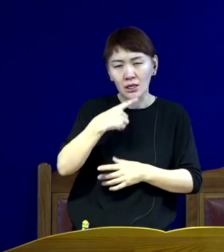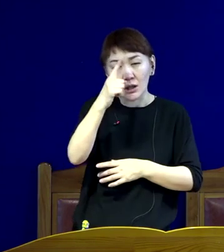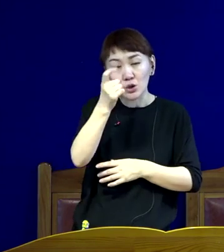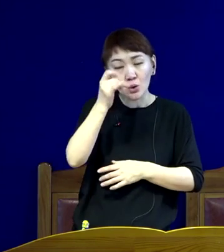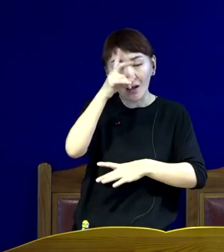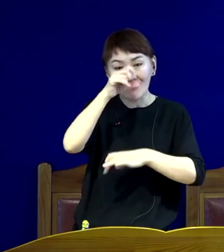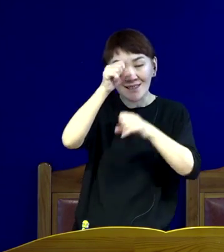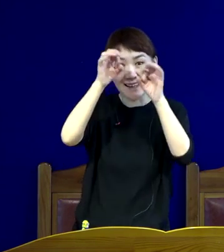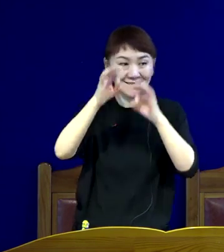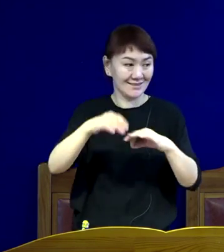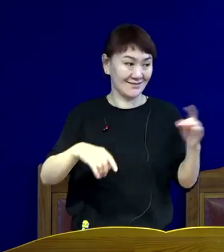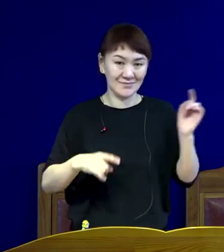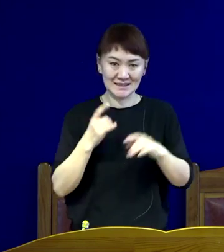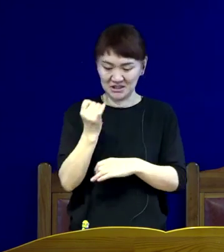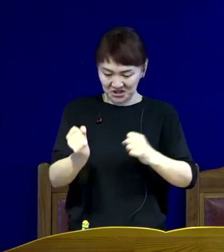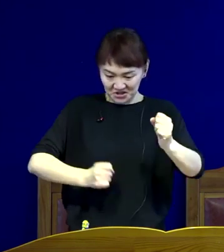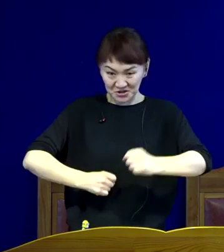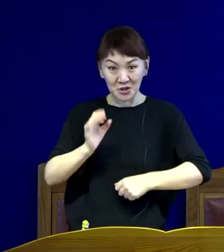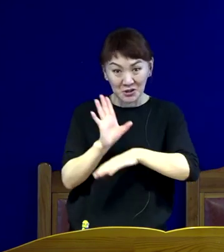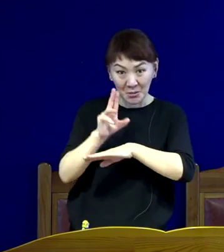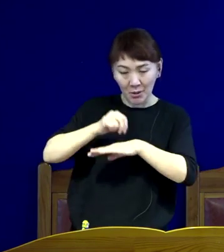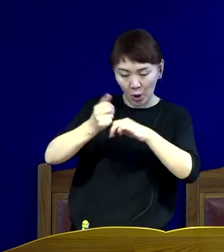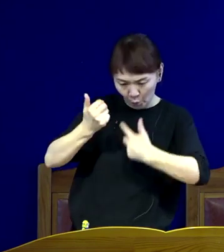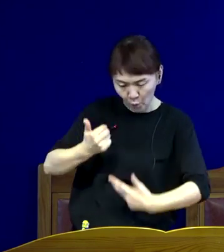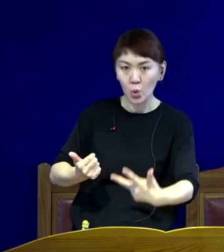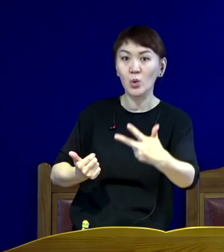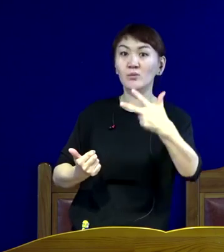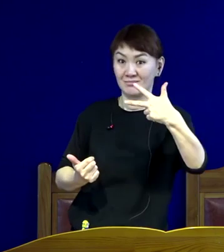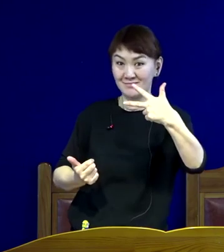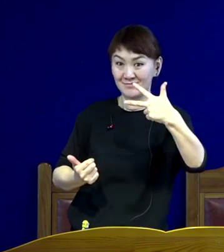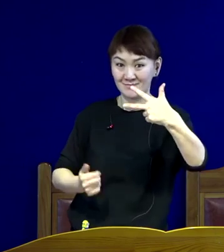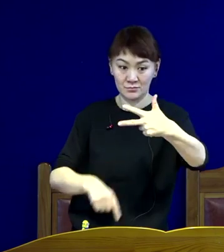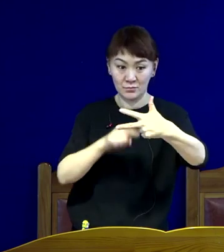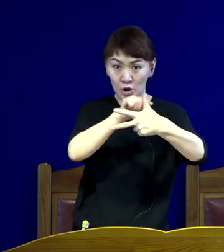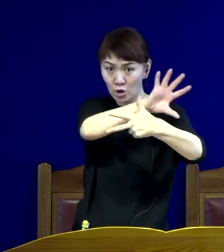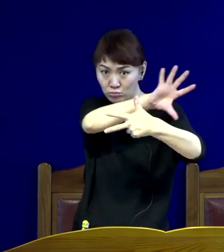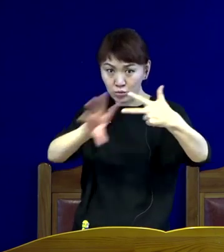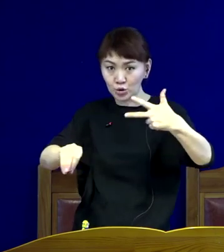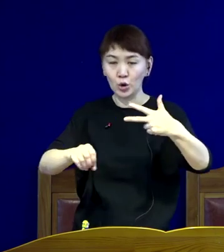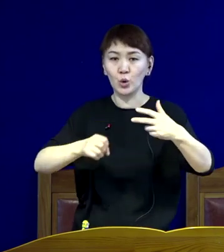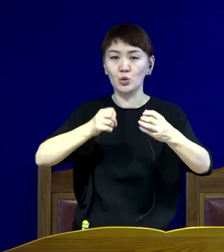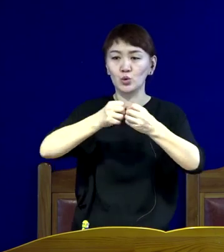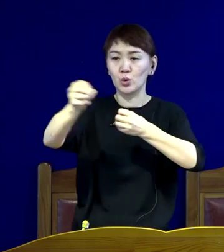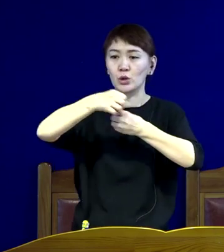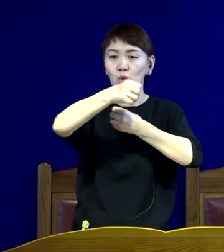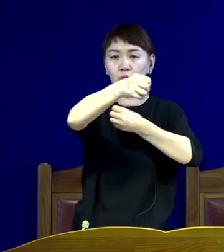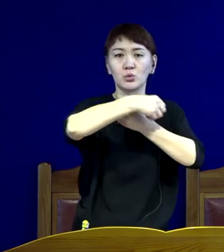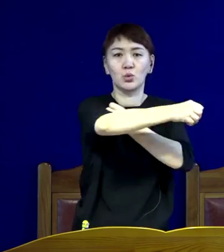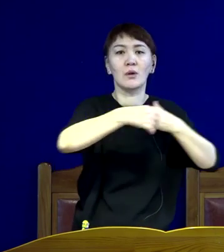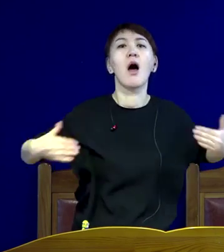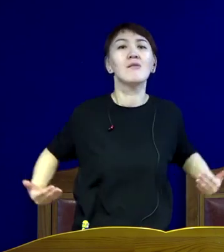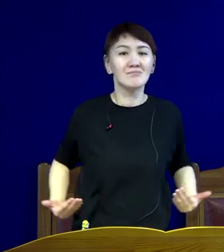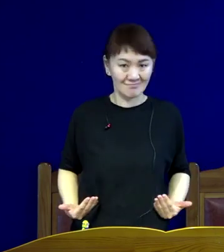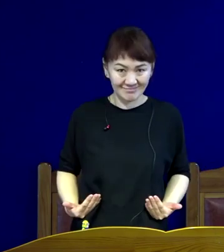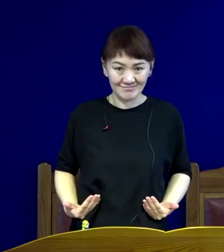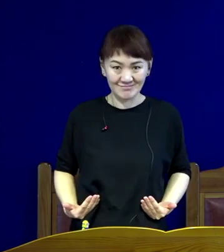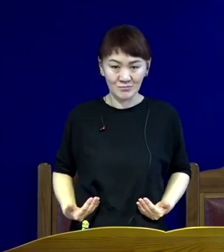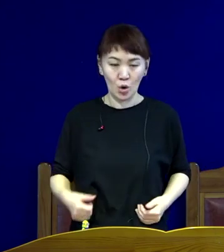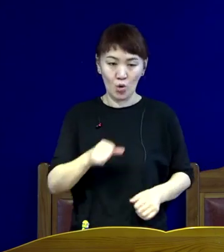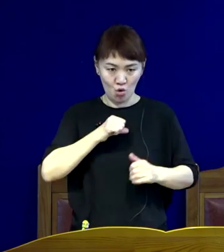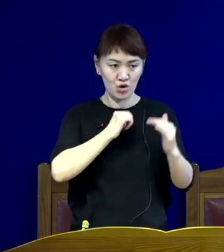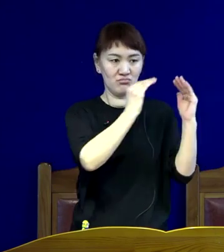За би 3 хүүтэй. Хүүхдүүд маань бүгд тустай гарчсан амьдарч байгаа. Бүгд өөр өөрсдийн гэсэн